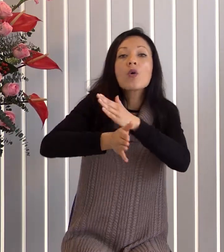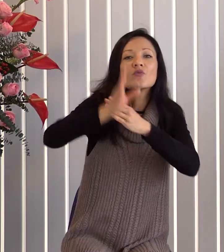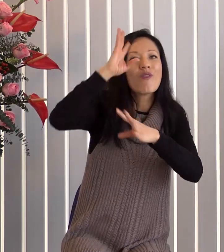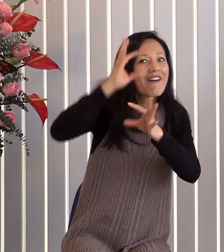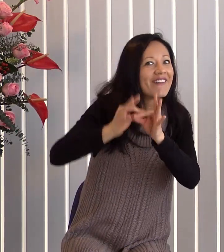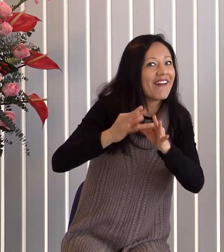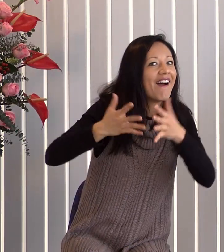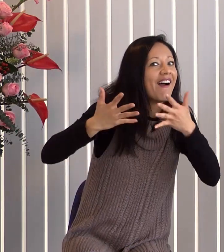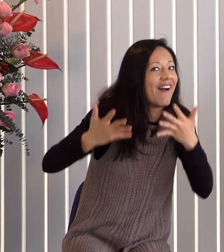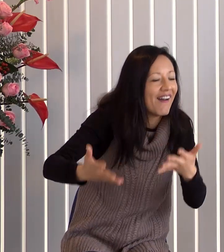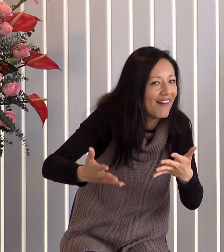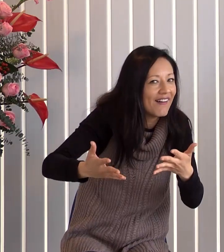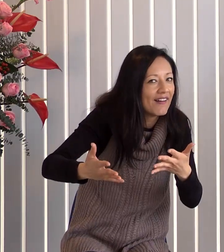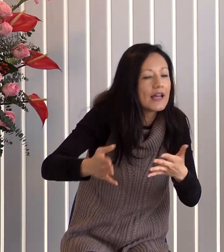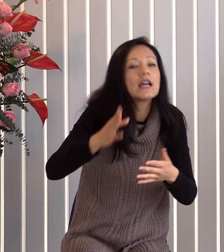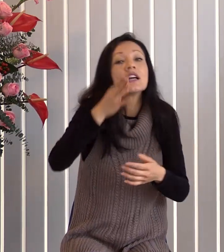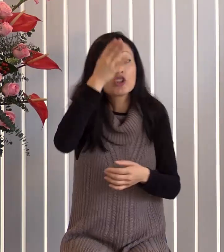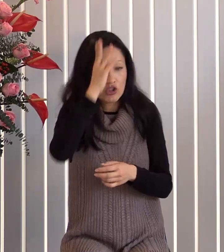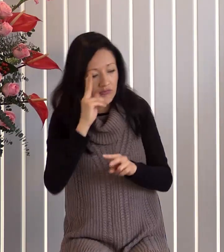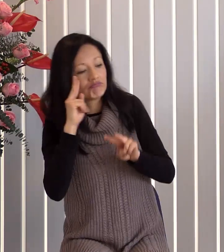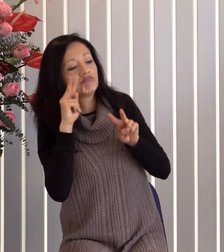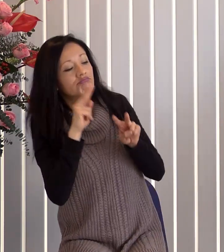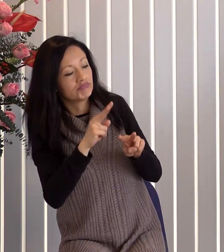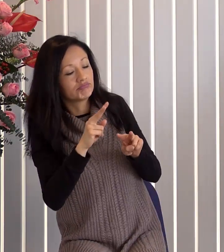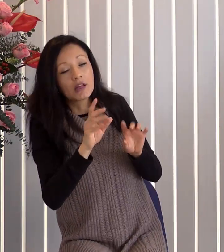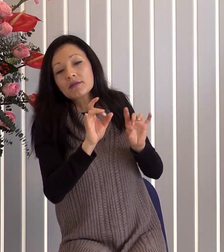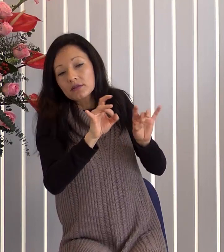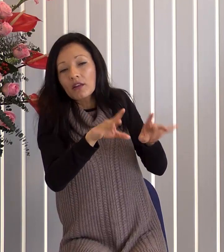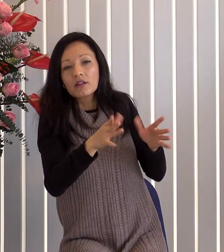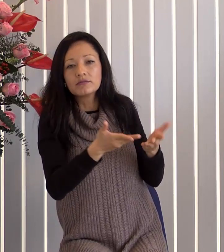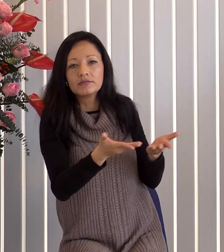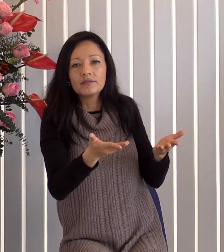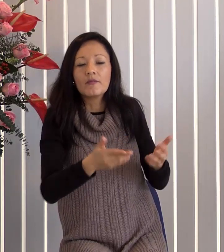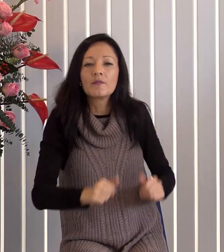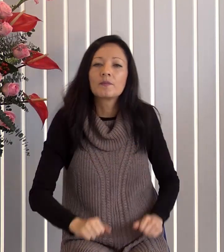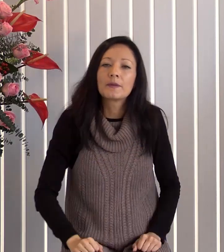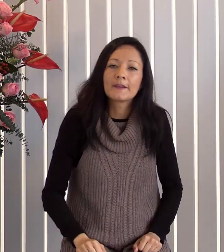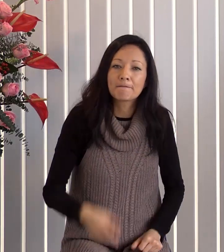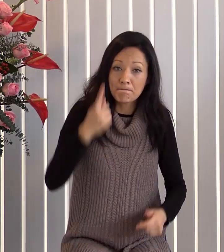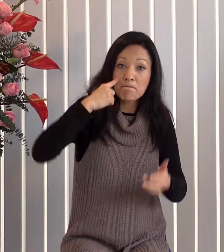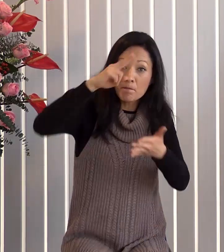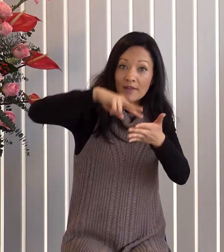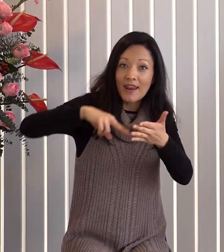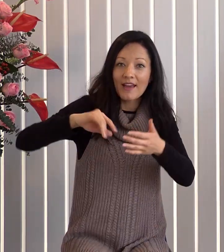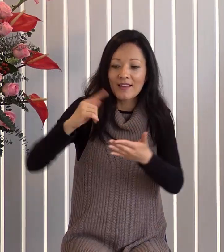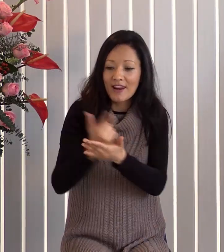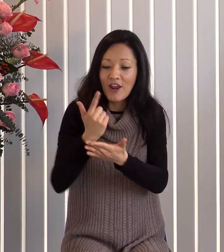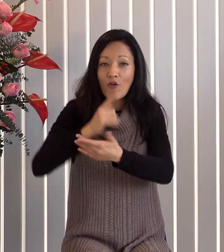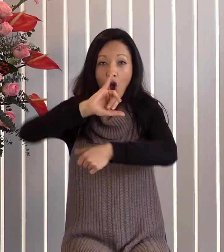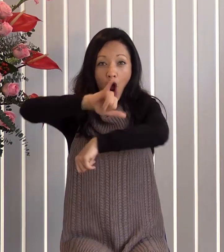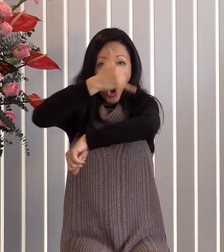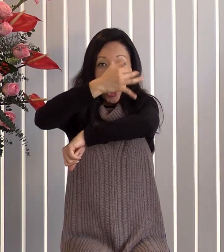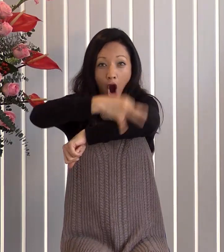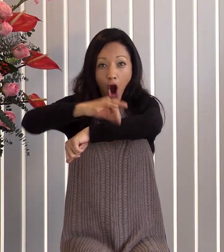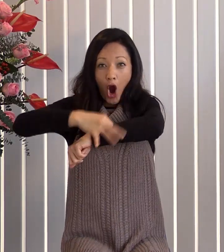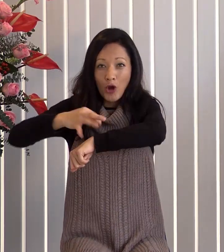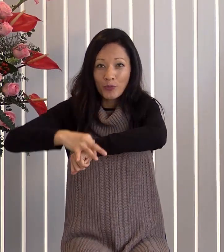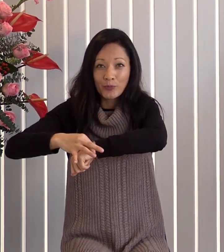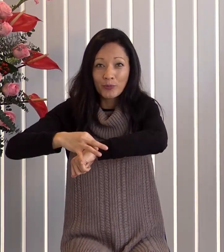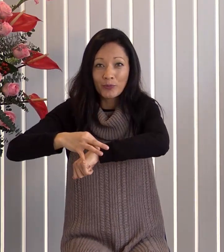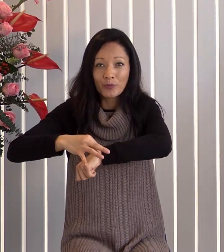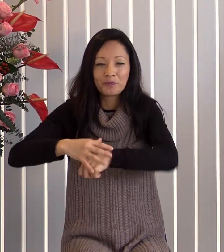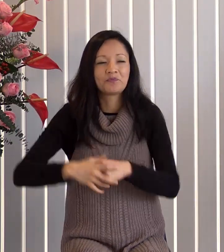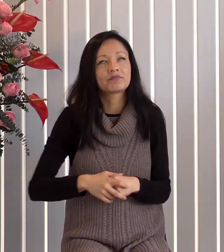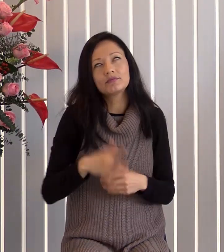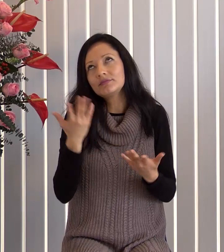¿Y quién permite eso? Dios lo permite. Léase el libro de Job, ¿no? Es que no nos va a alcanzar el tiempo. Yo